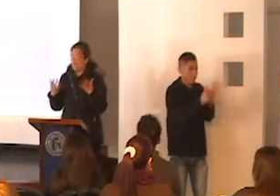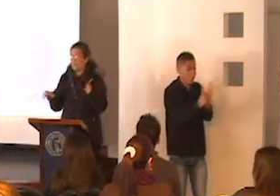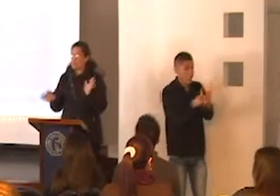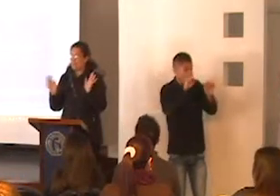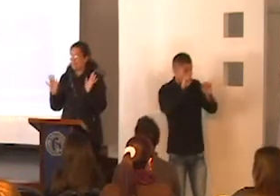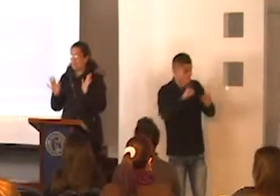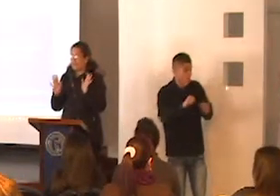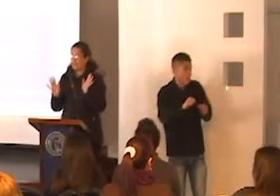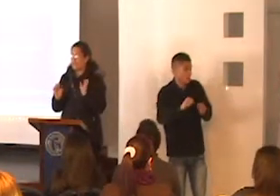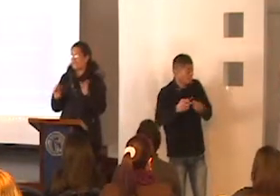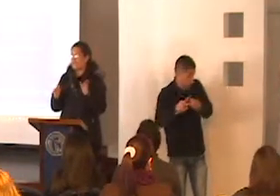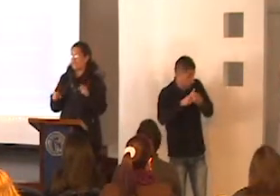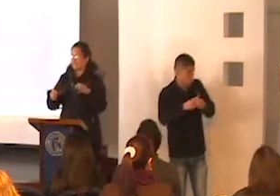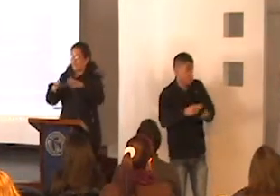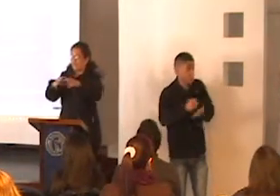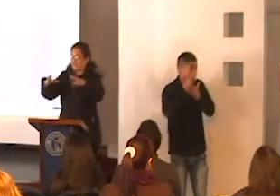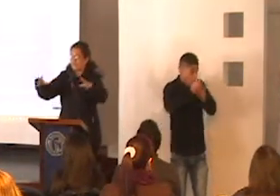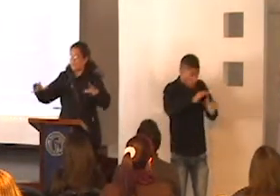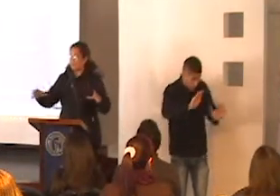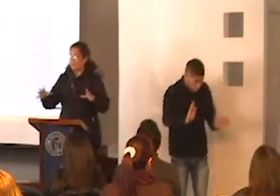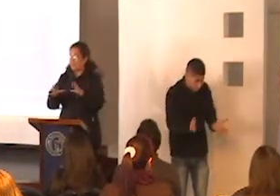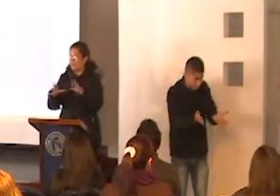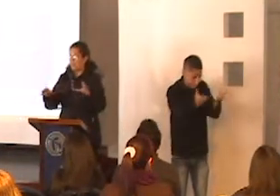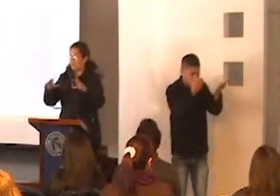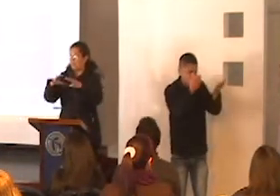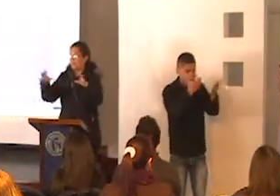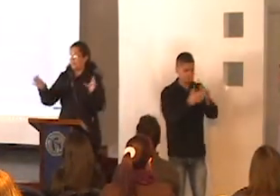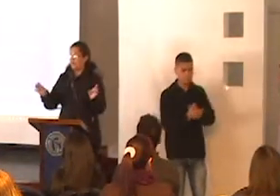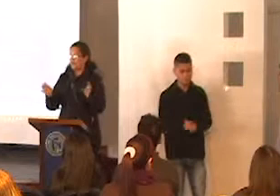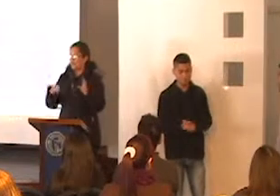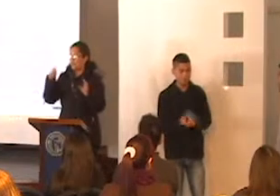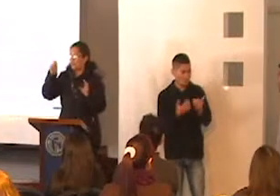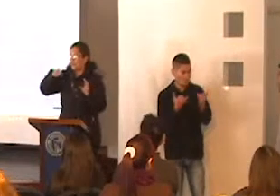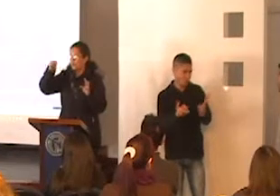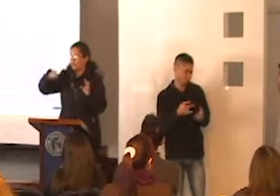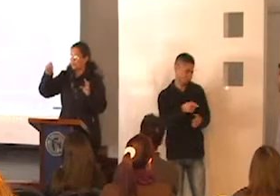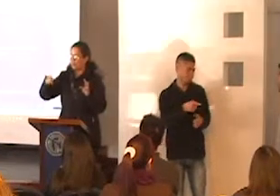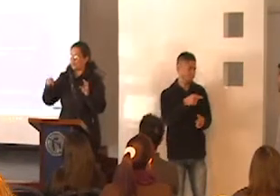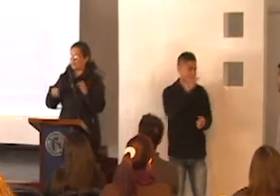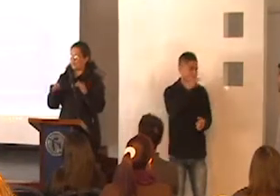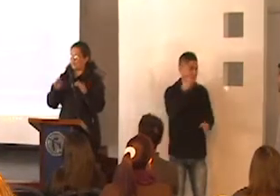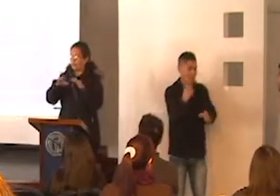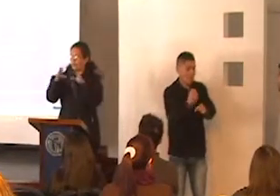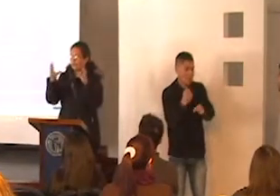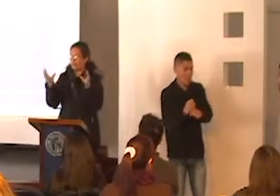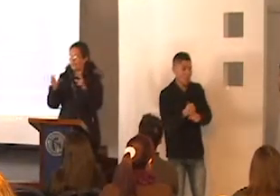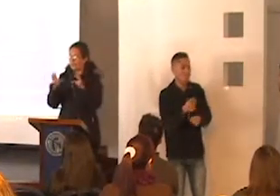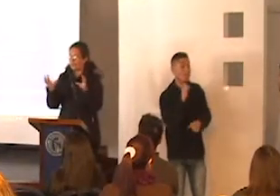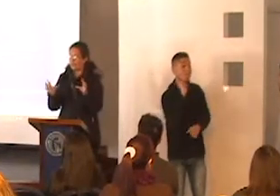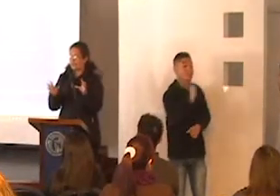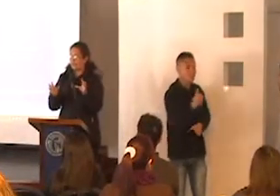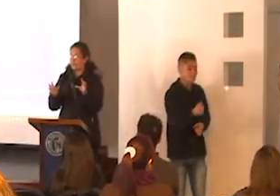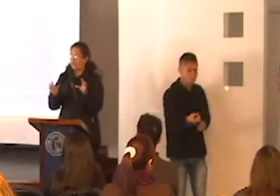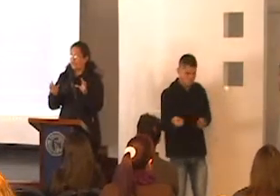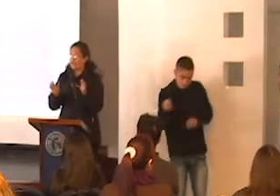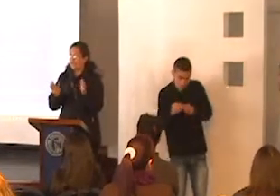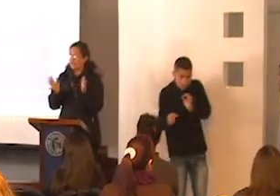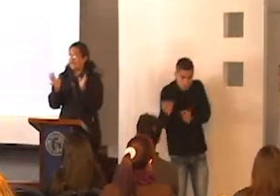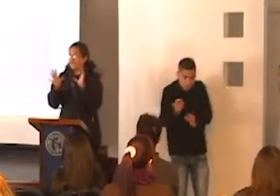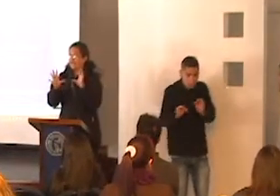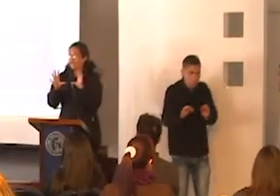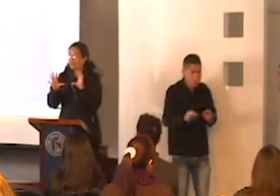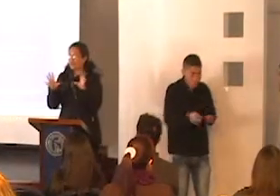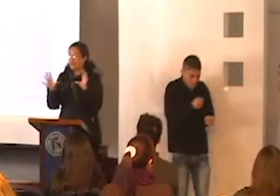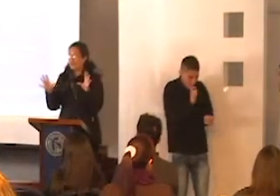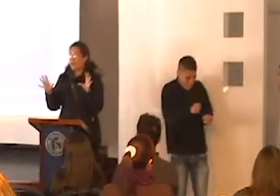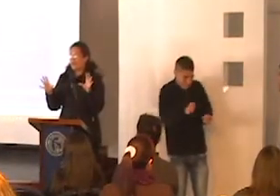Entonces lo que estamos en este momento con el niño haciendo es pues, diseñar una marina con todo lo que corresponde